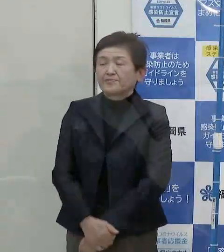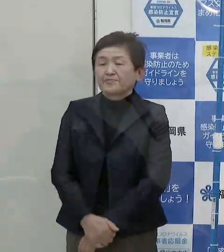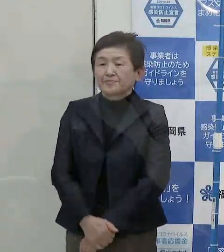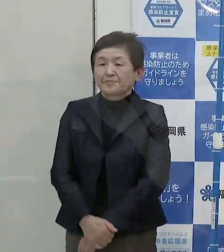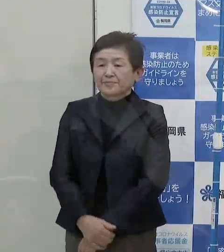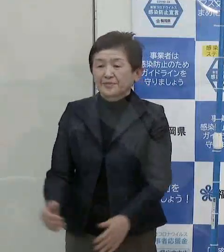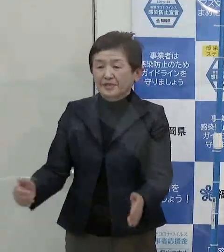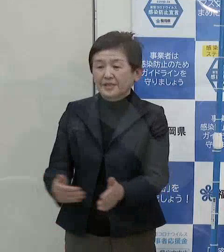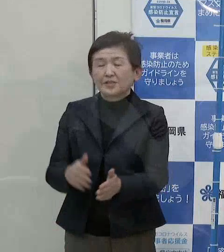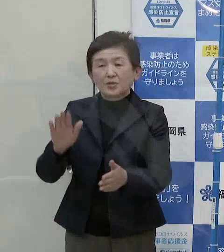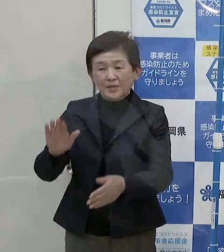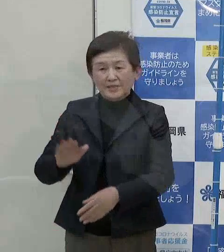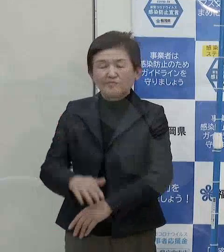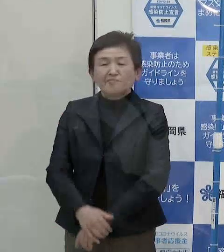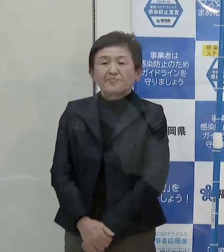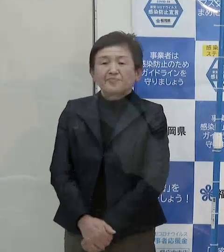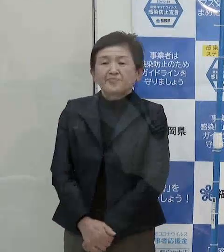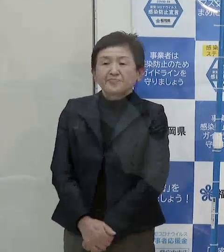以上です。